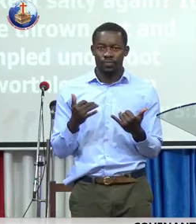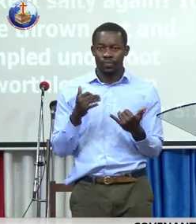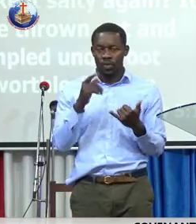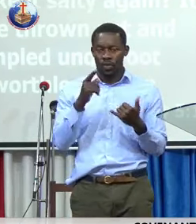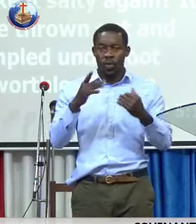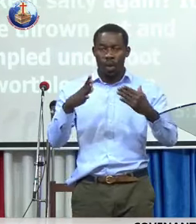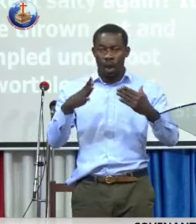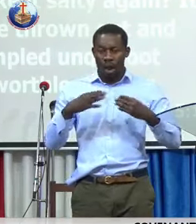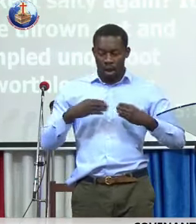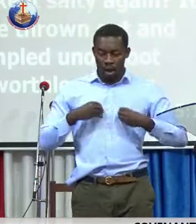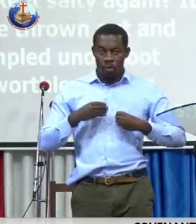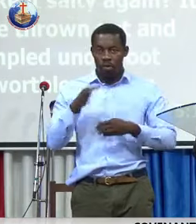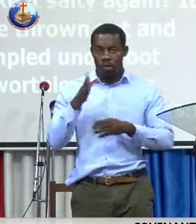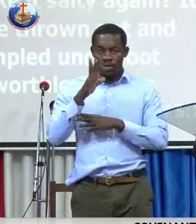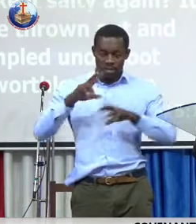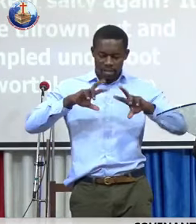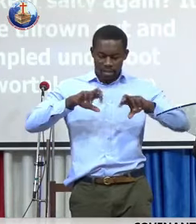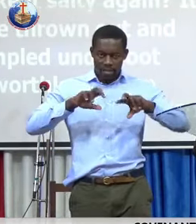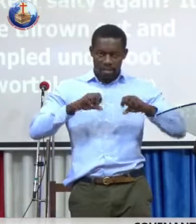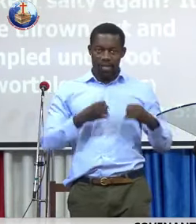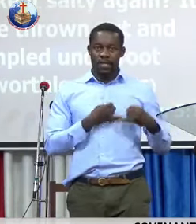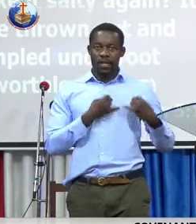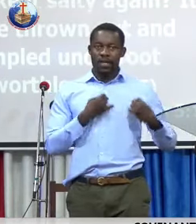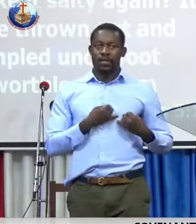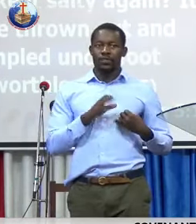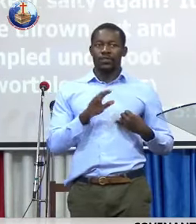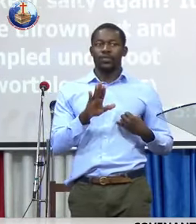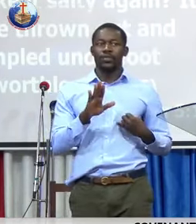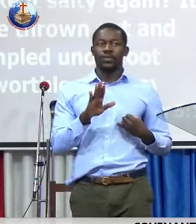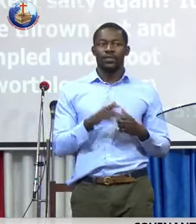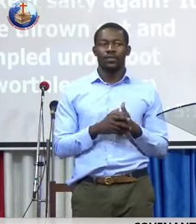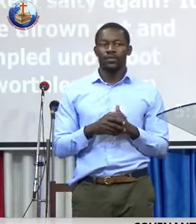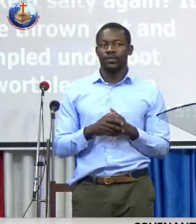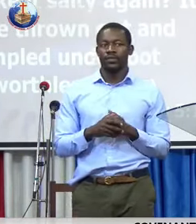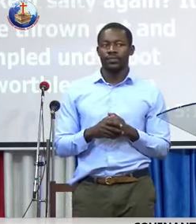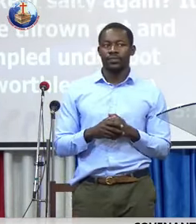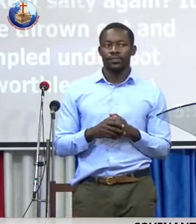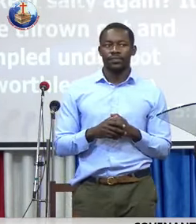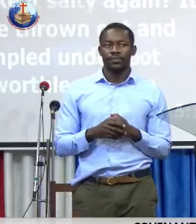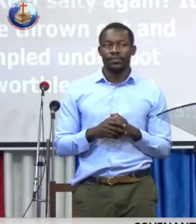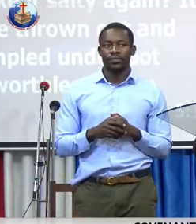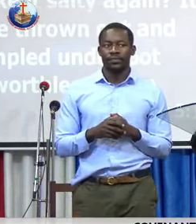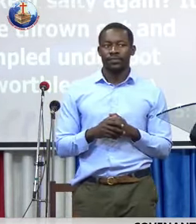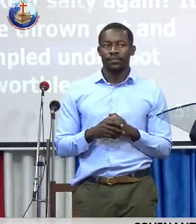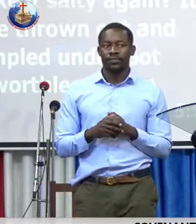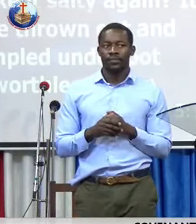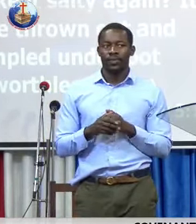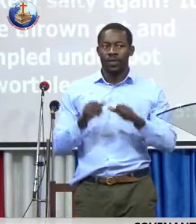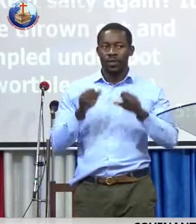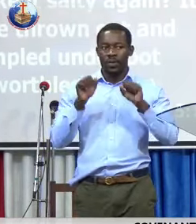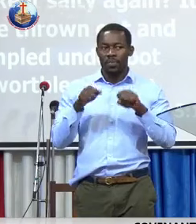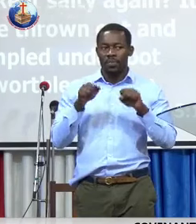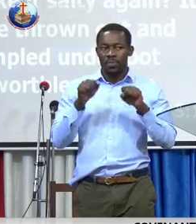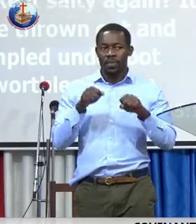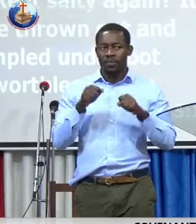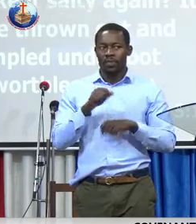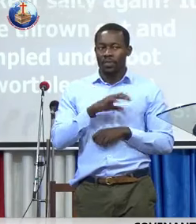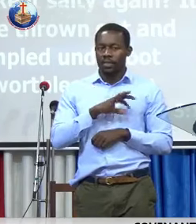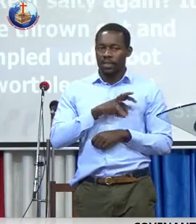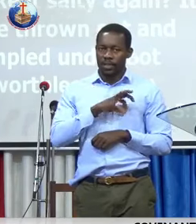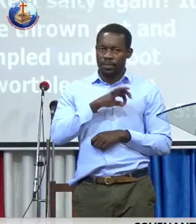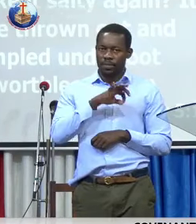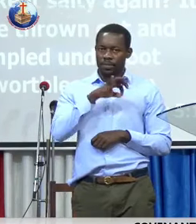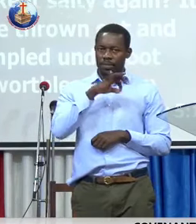Lord search your heart. Lakini kwamba mruhusu Mungu achunguze moyo wako. And if his spirit convicts you of these things, na